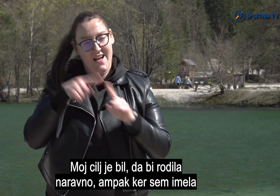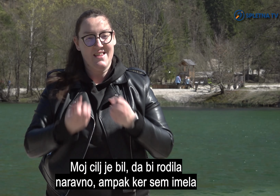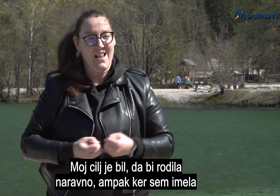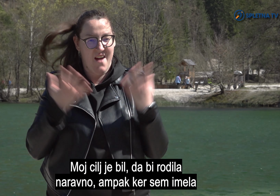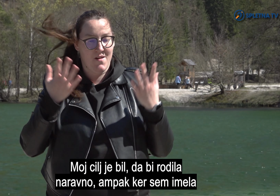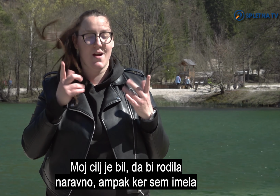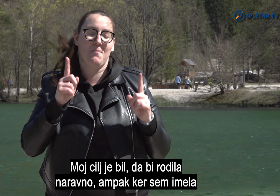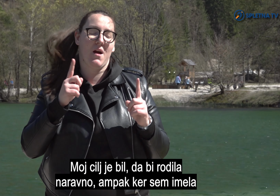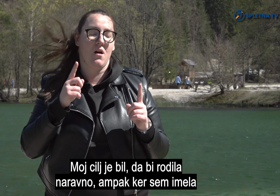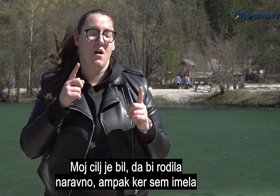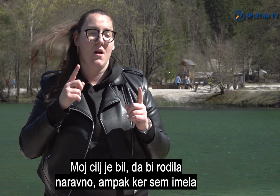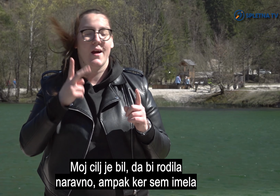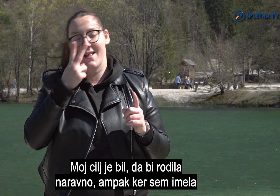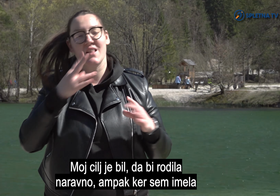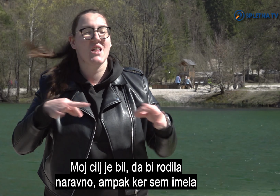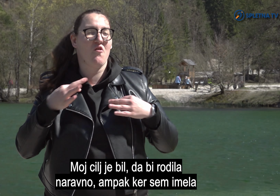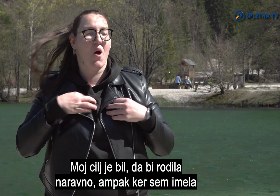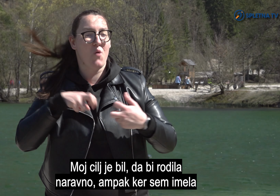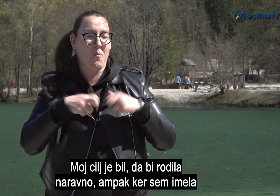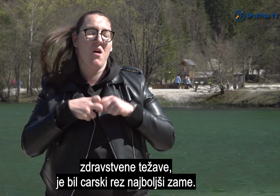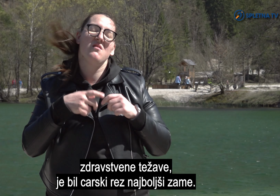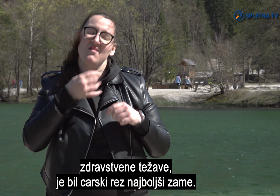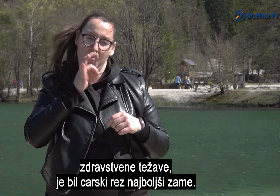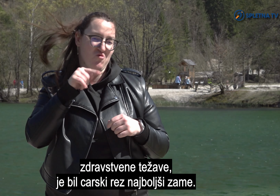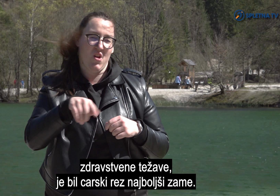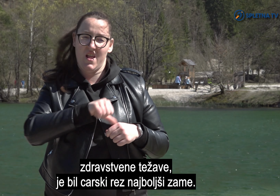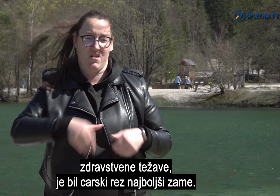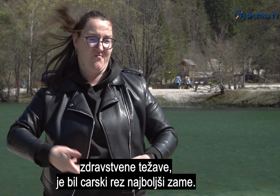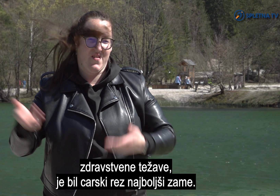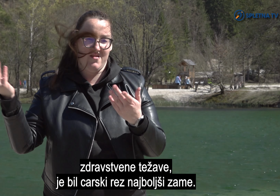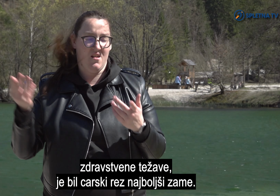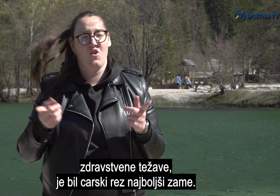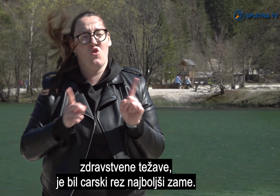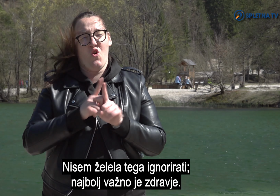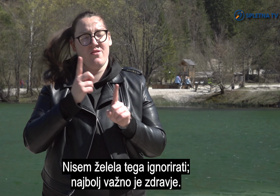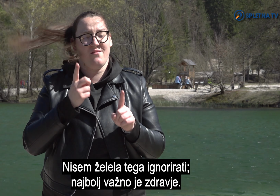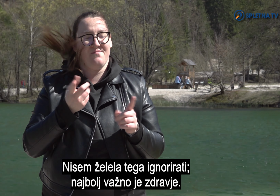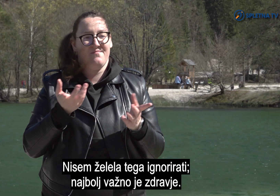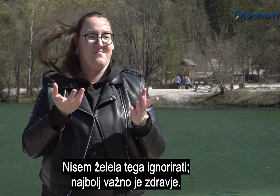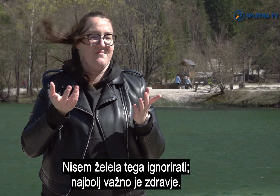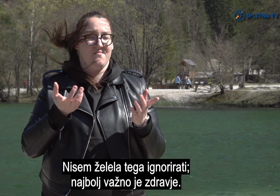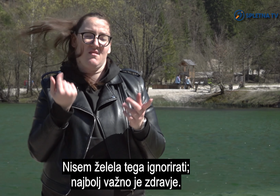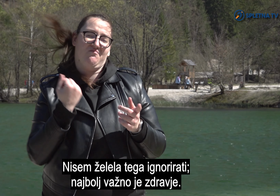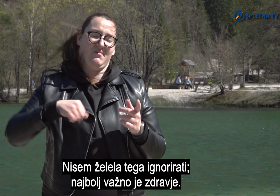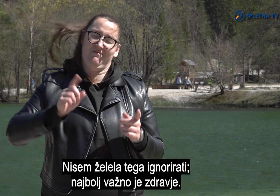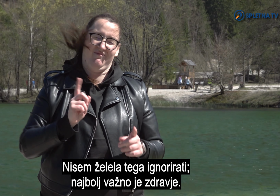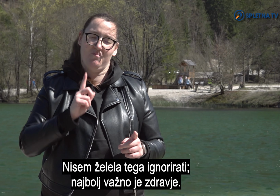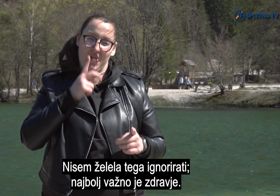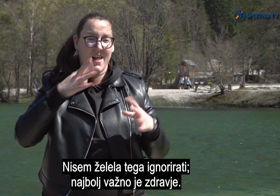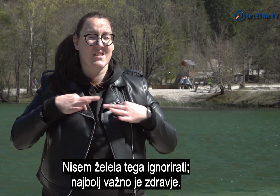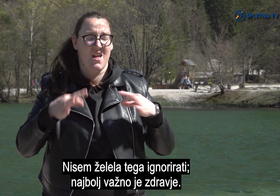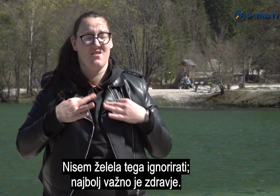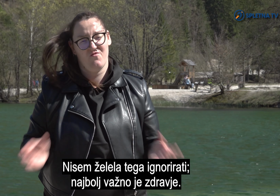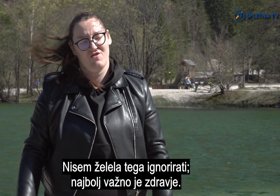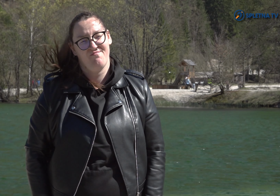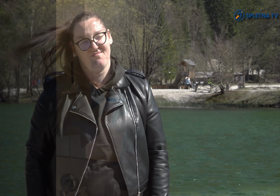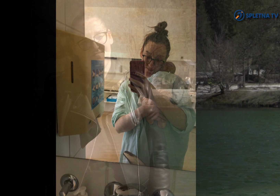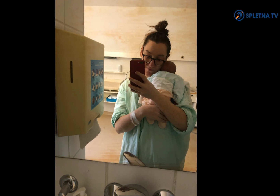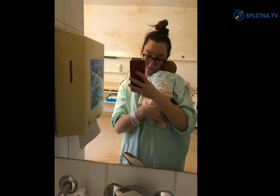Moj cilj je bil, da bi rodila naravno, ampak ker sem imela zdravstvene težave, je bil carski rez najboljši zame. Nisem želela